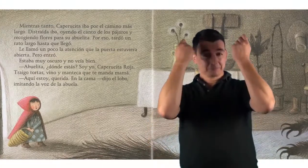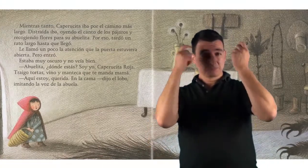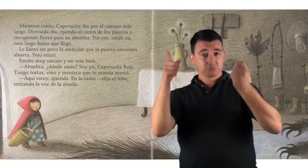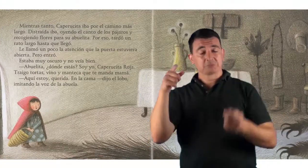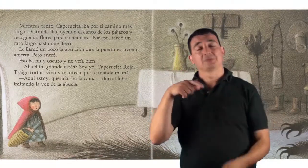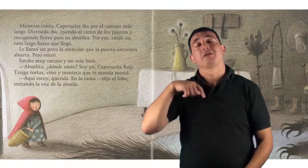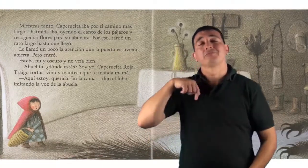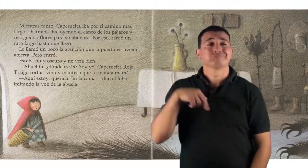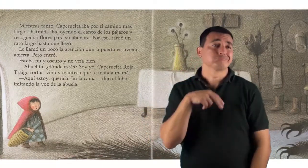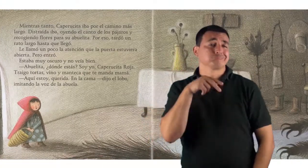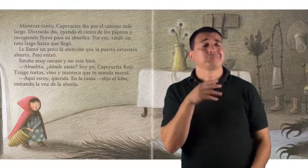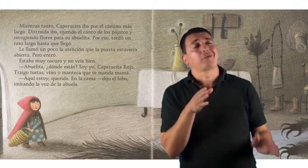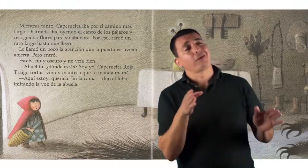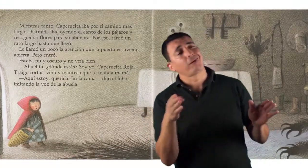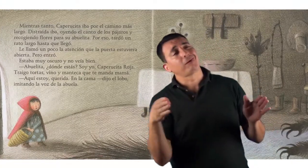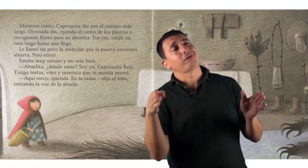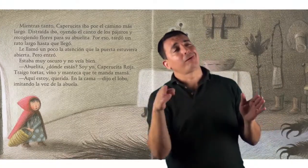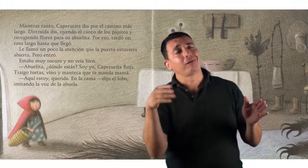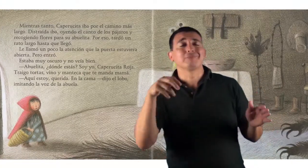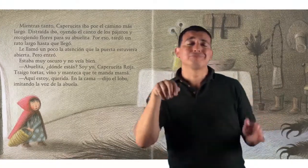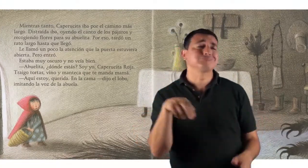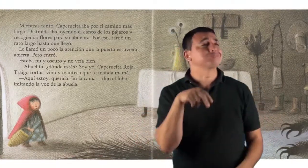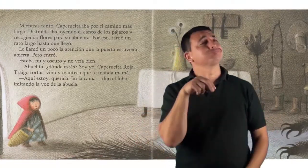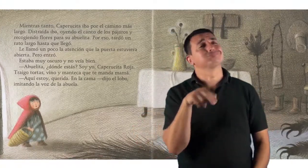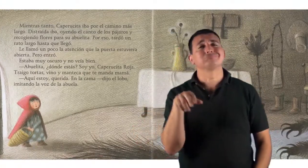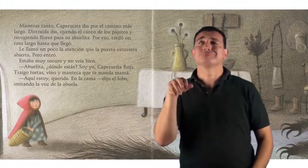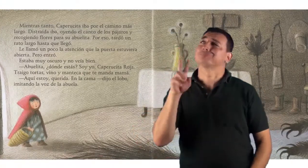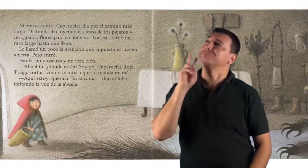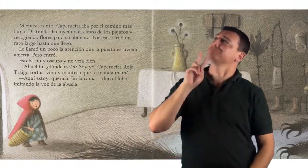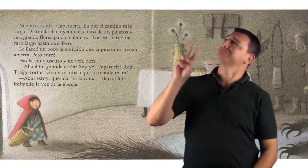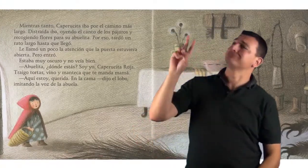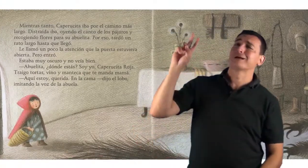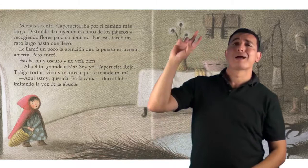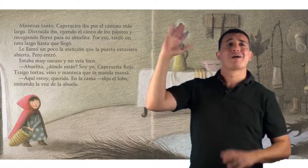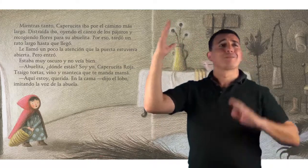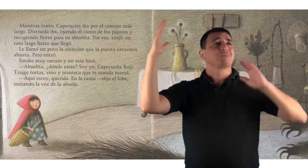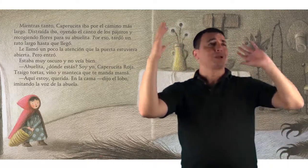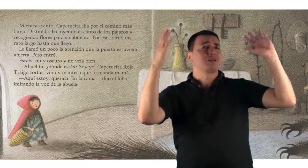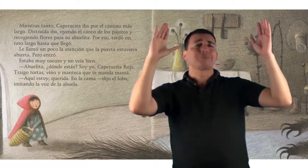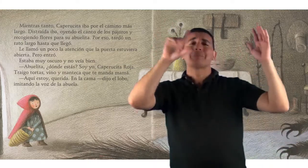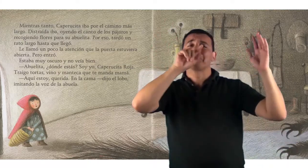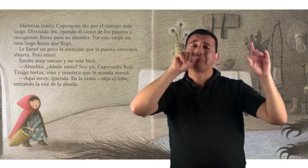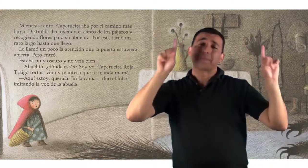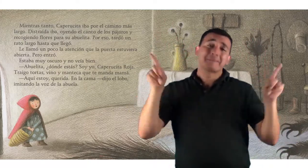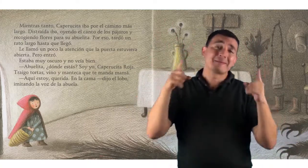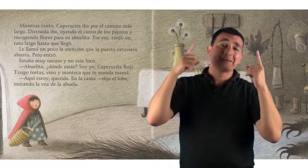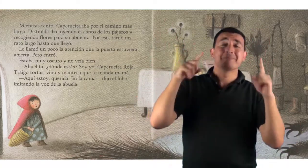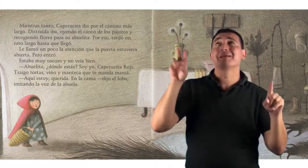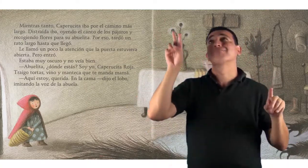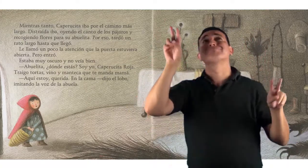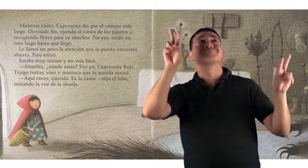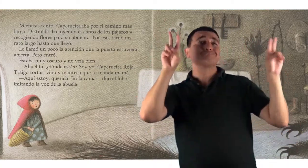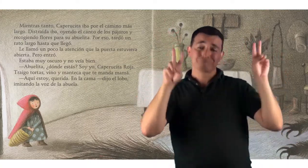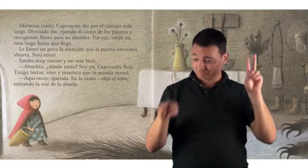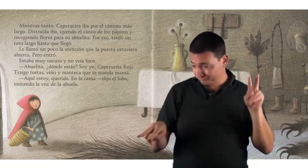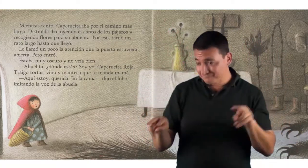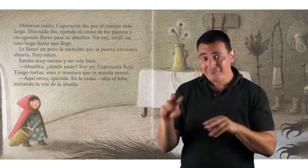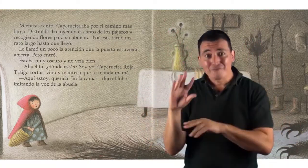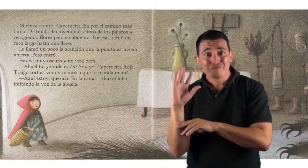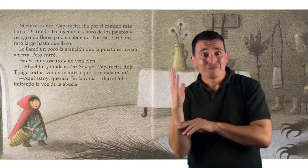Mientras tanto, Caperucita iba por el camino más largo. Distraída iba, oyendo el canto de los pájaros y